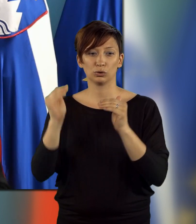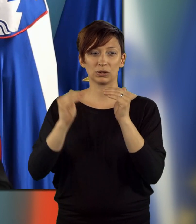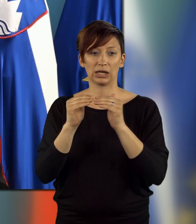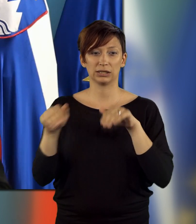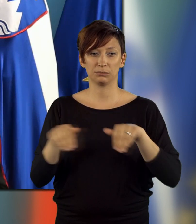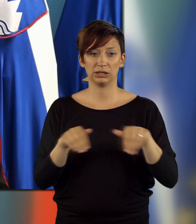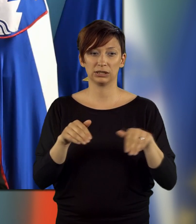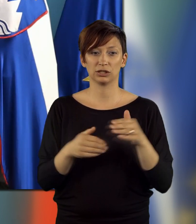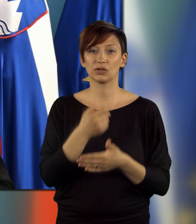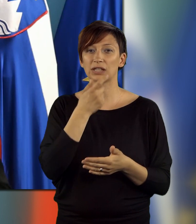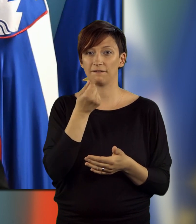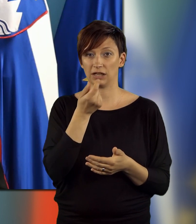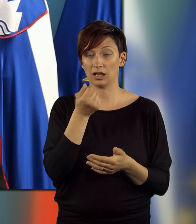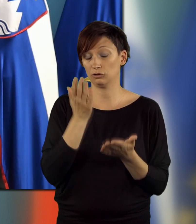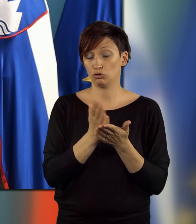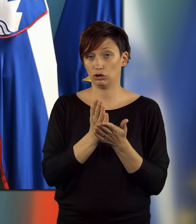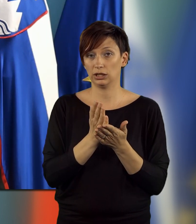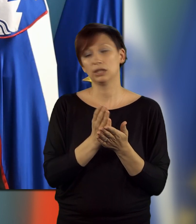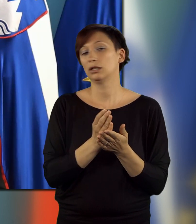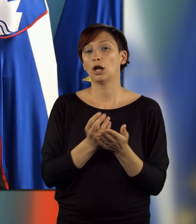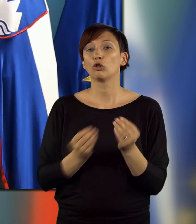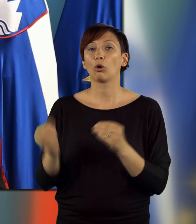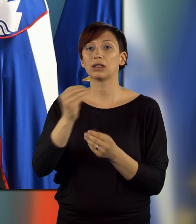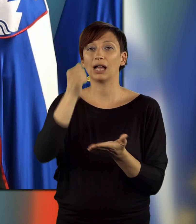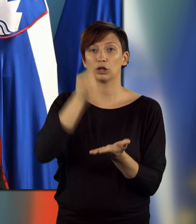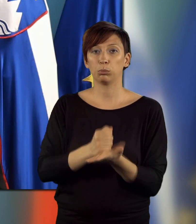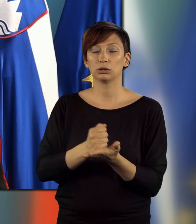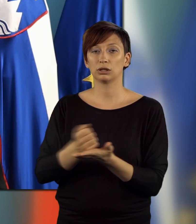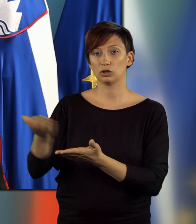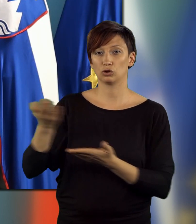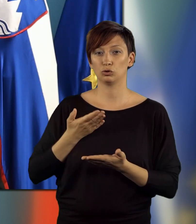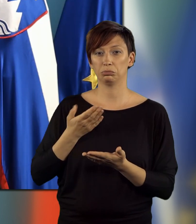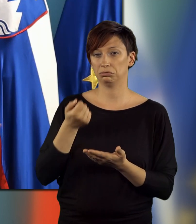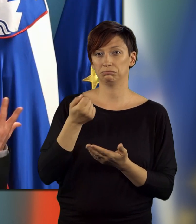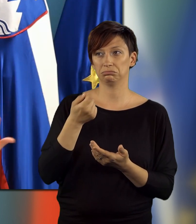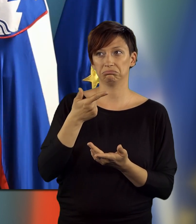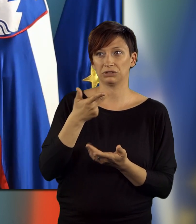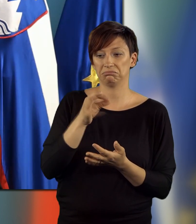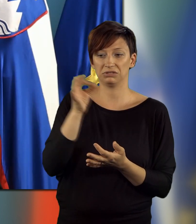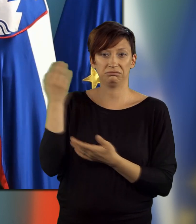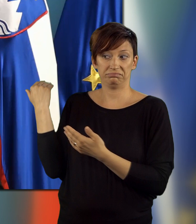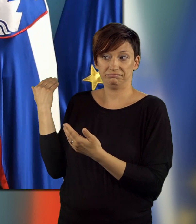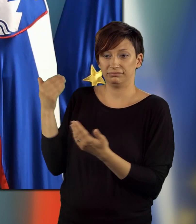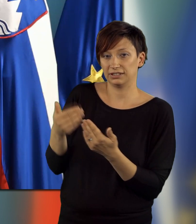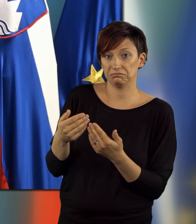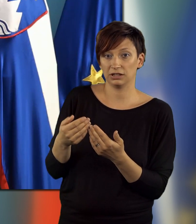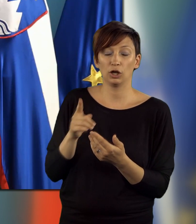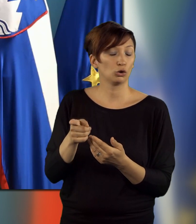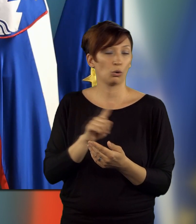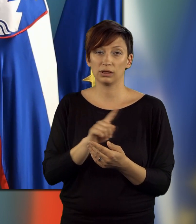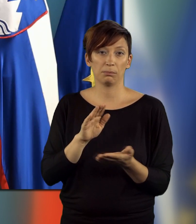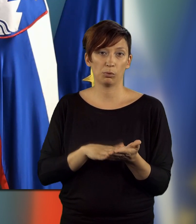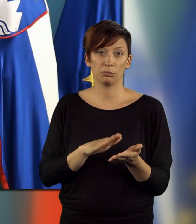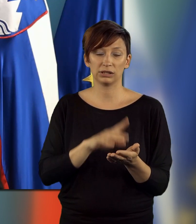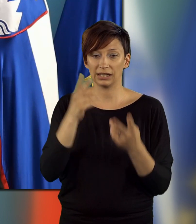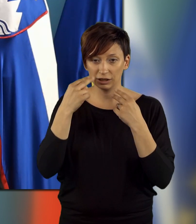v celoti usklajen z Ministrstvom za finance. Dodatno potrditev sem dobila pred parimi dnevi.